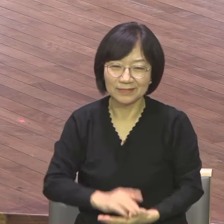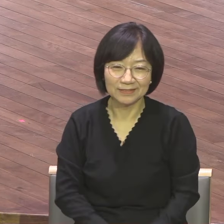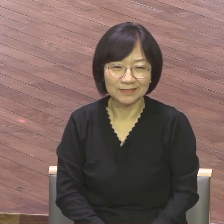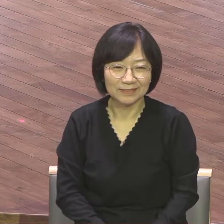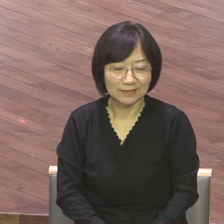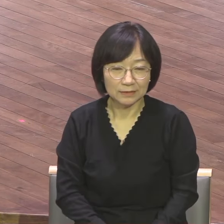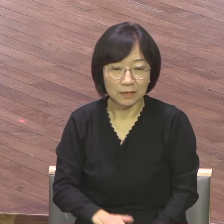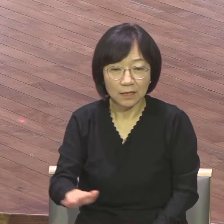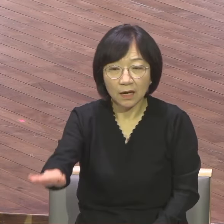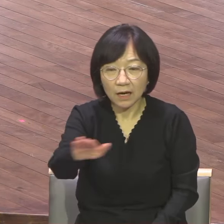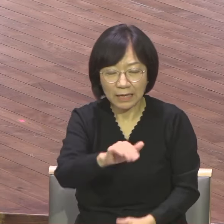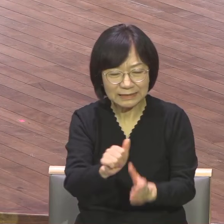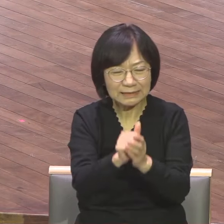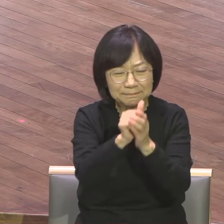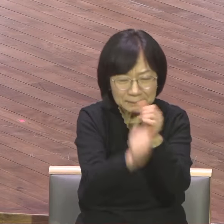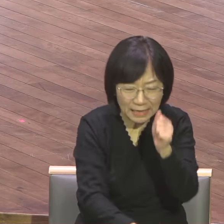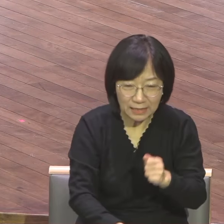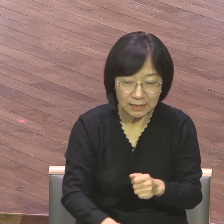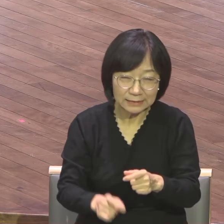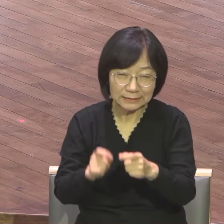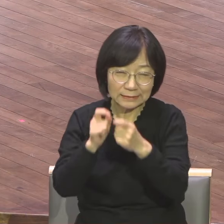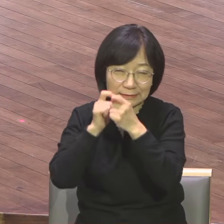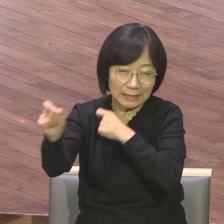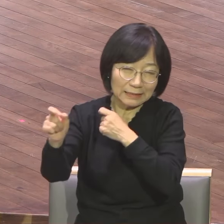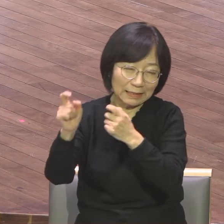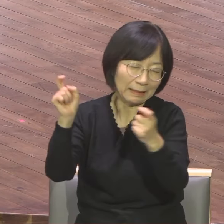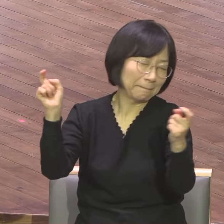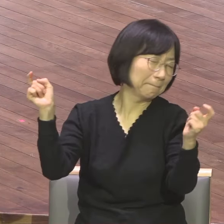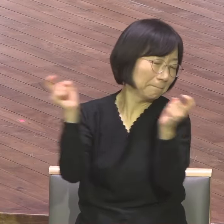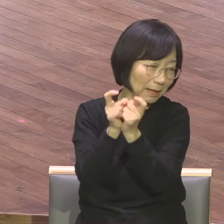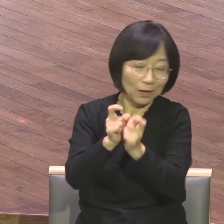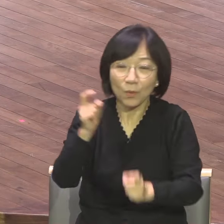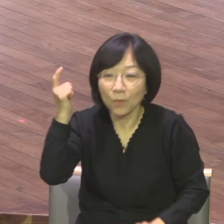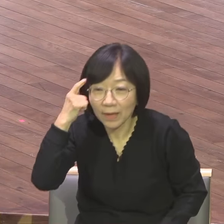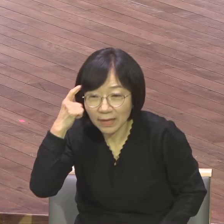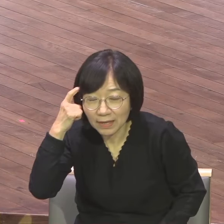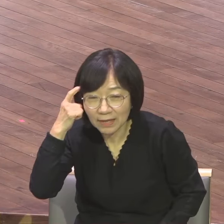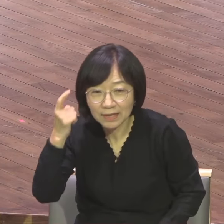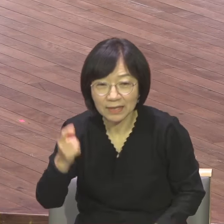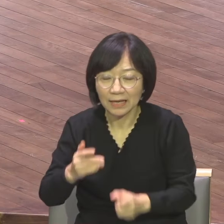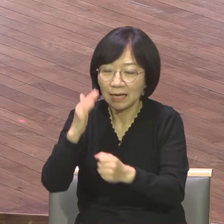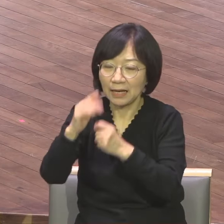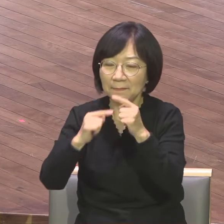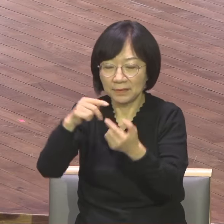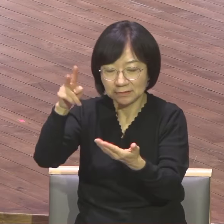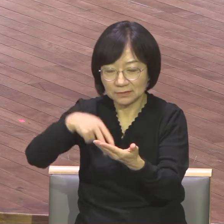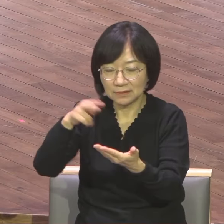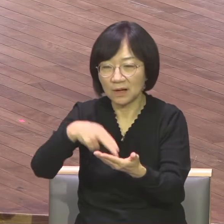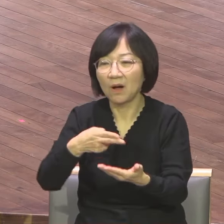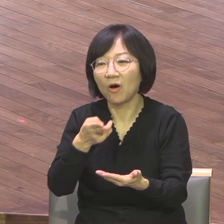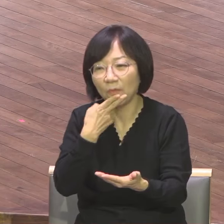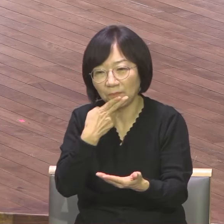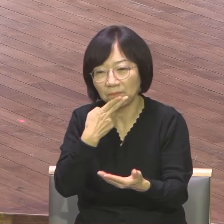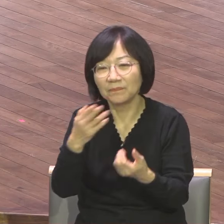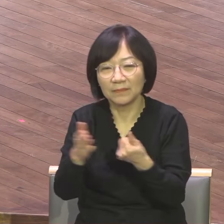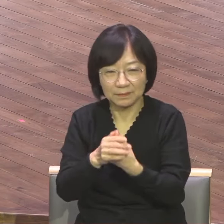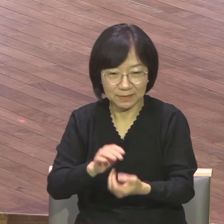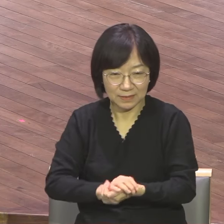왜 실패합니까? 왜 사기당합니까? 자문의 말씀을 안 읽어서 그래요. 자문이